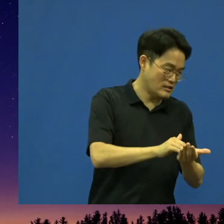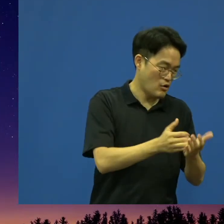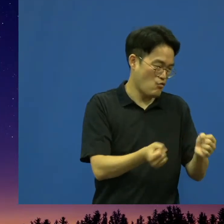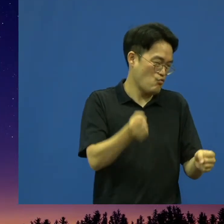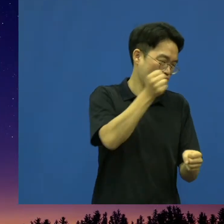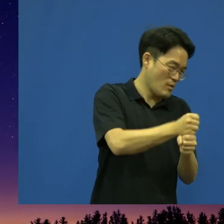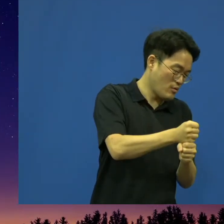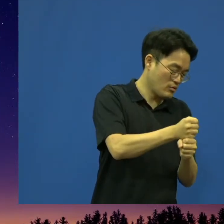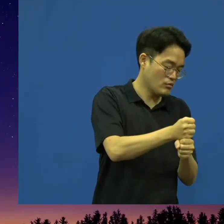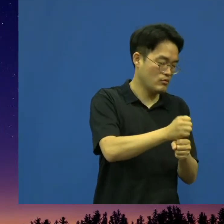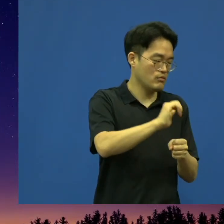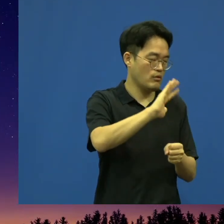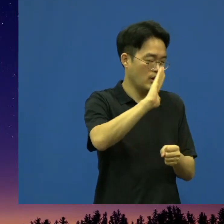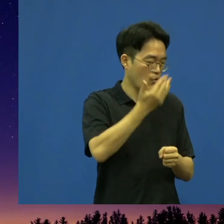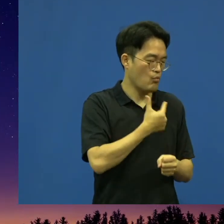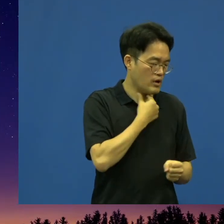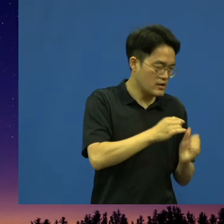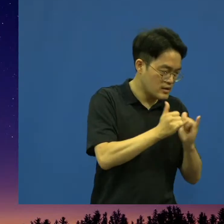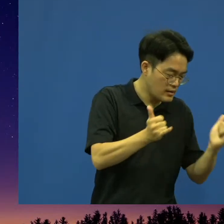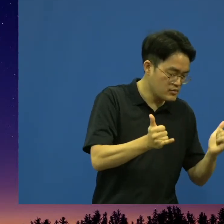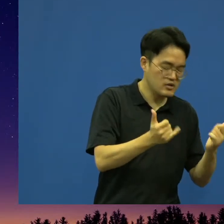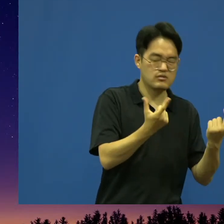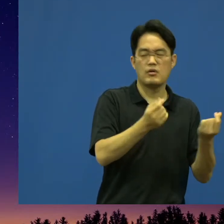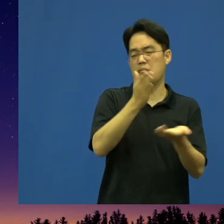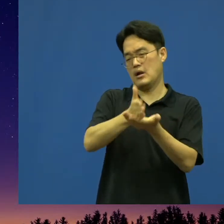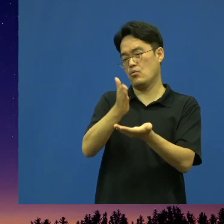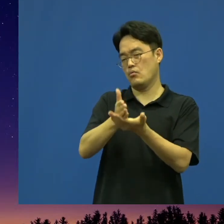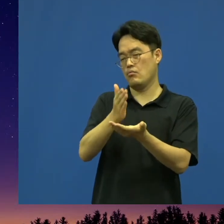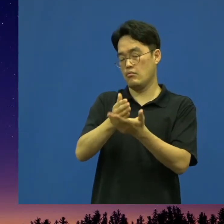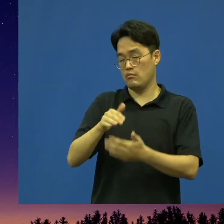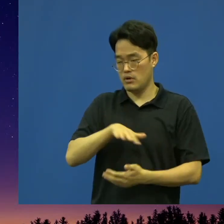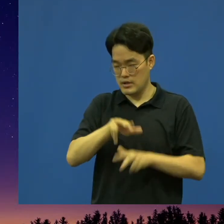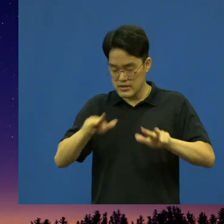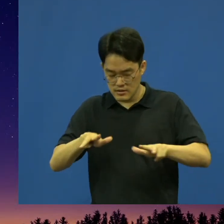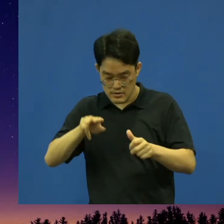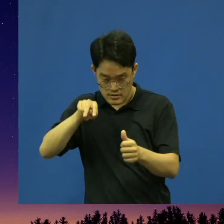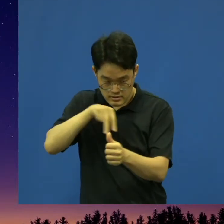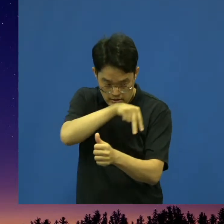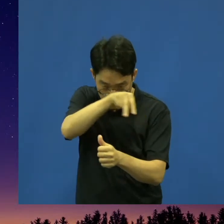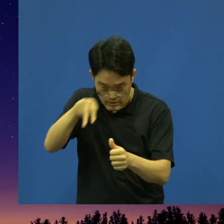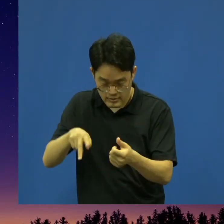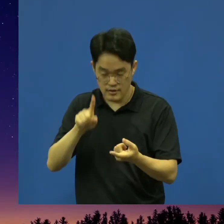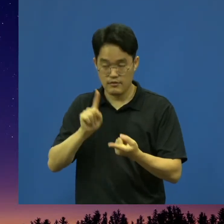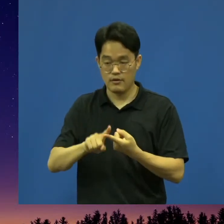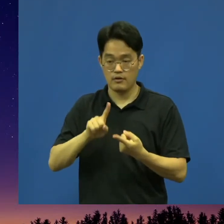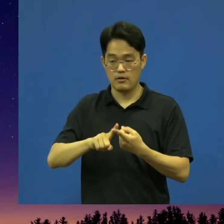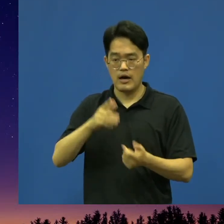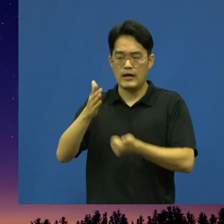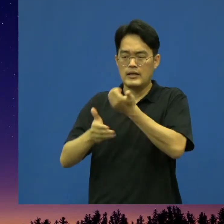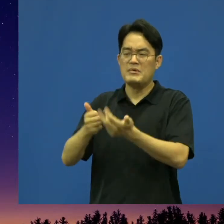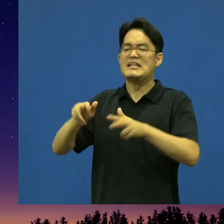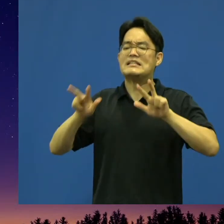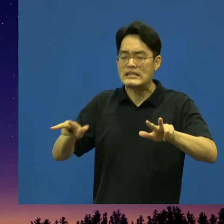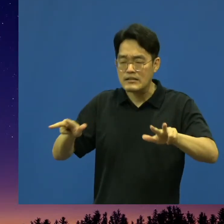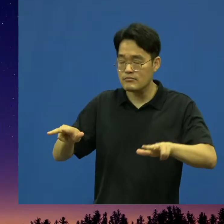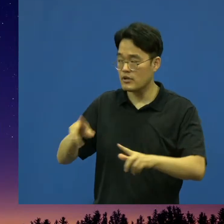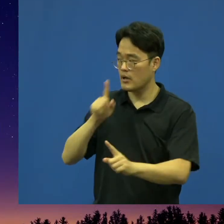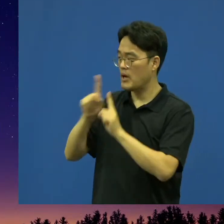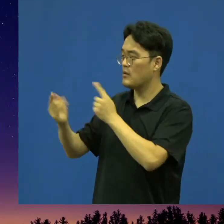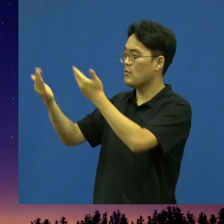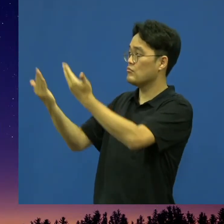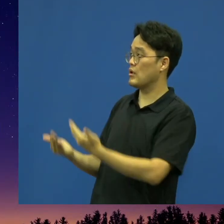않고 이런 여러 상황들을 가지고 우리에게 뭐라고 말씀하시면서